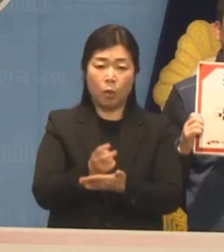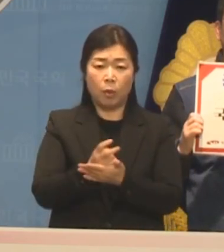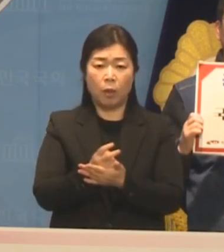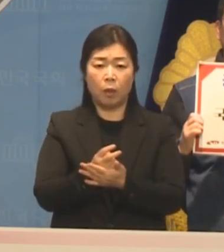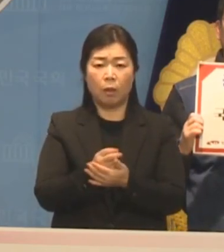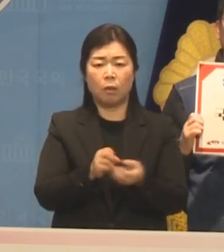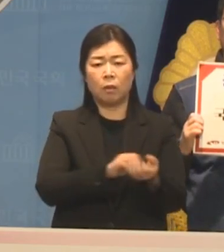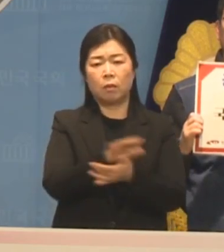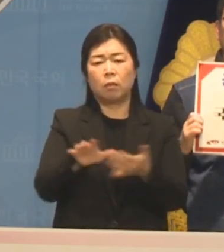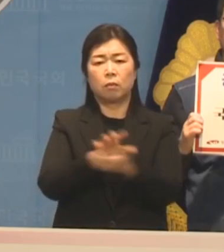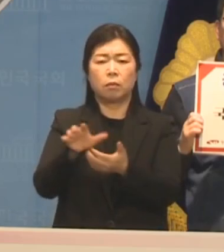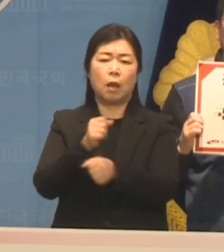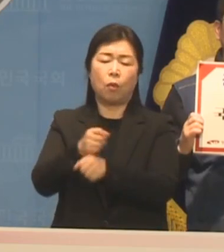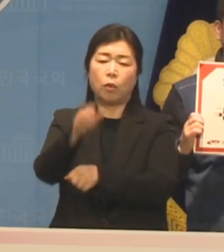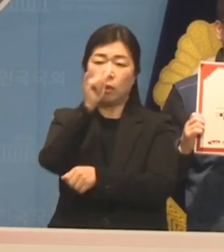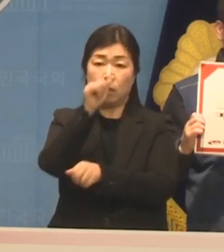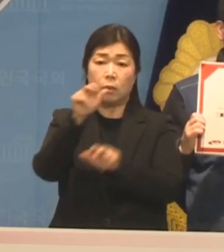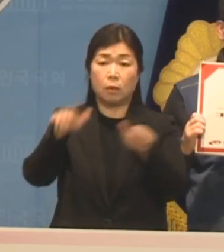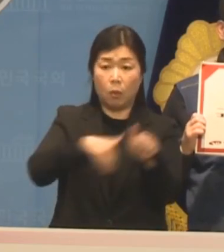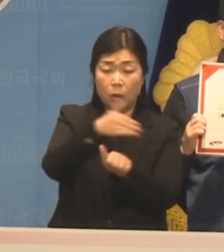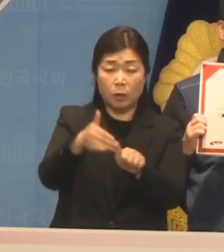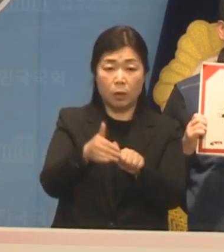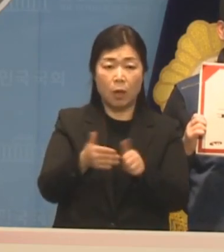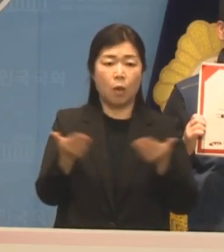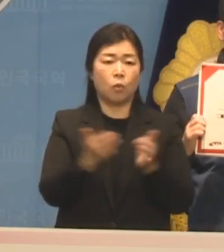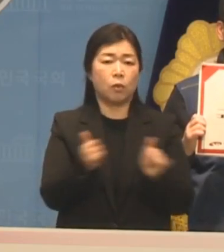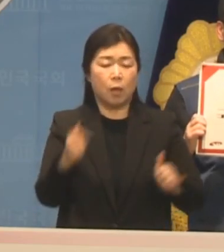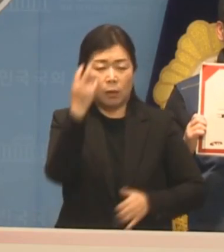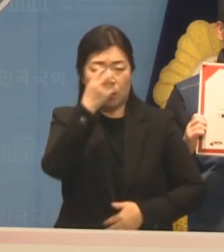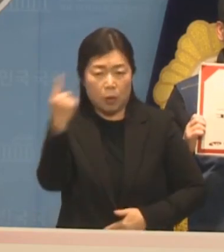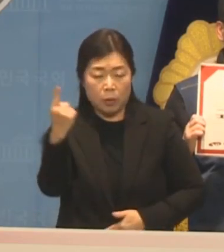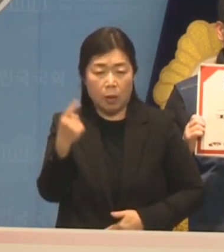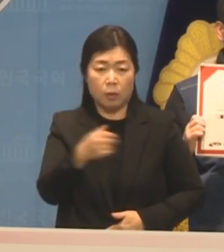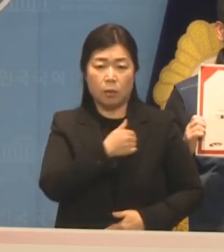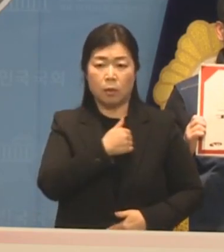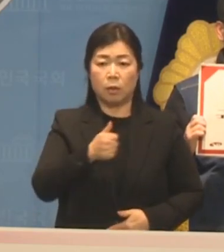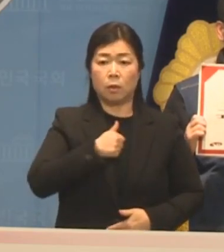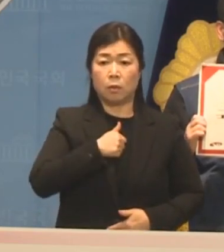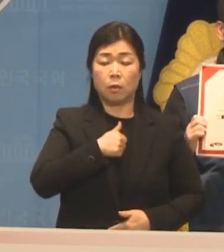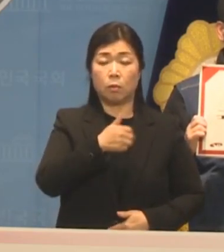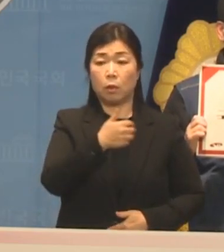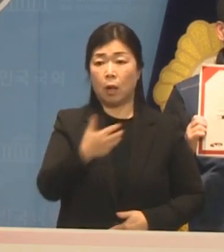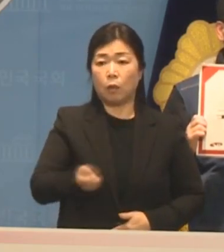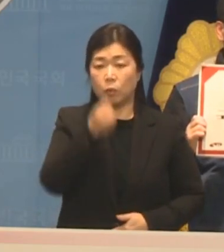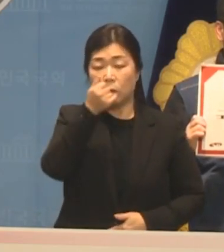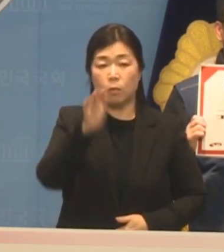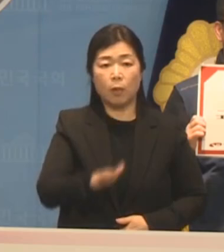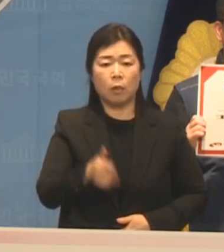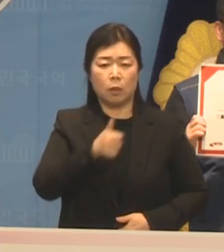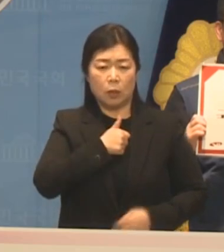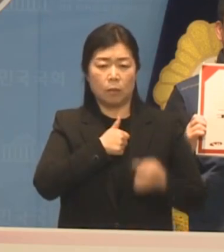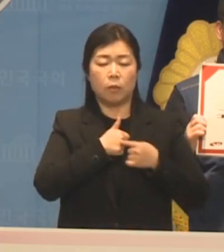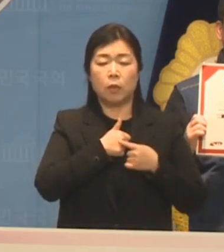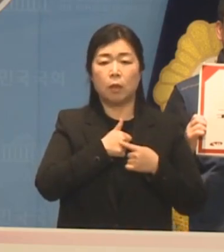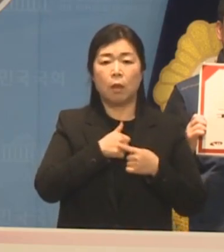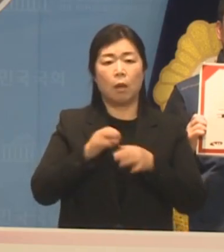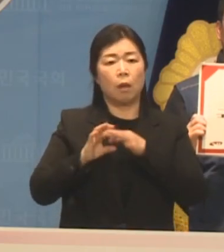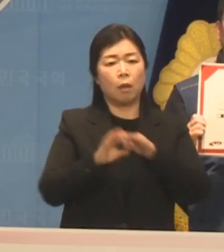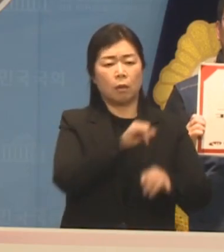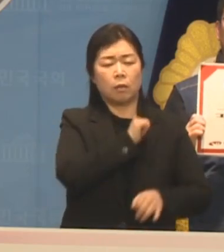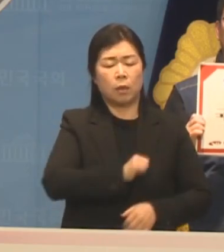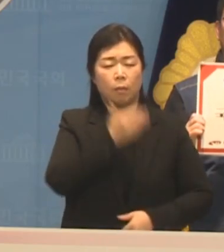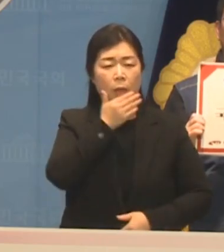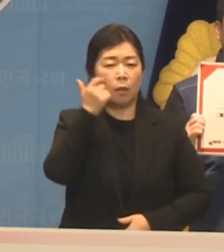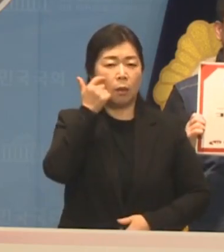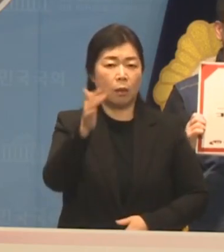공무원 노동자들이 대한민국을 지키고 있다 자부심을 가지고 있지만 이 자부심이 언제까지 지속될지 염려가